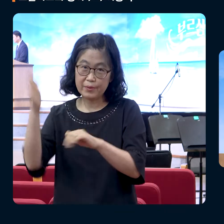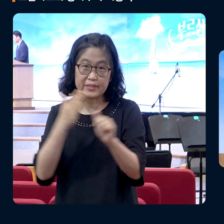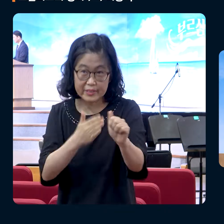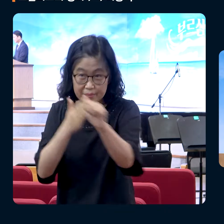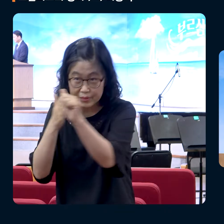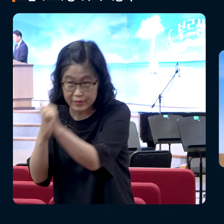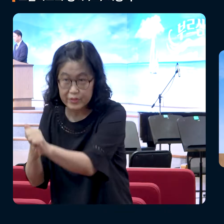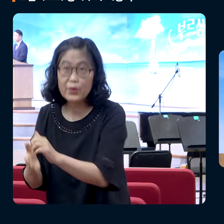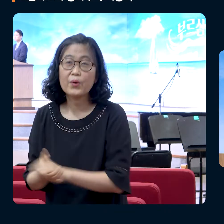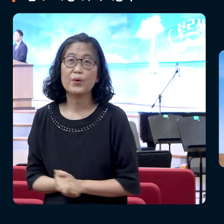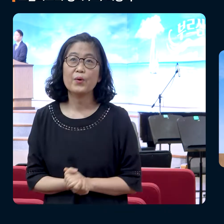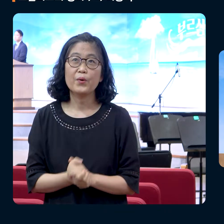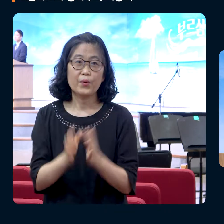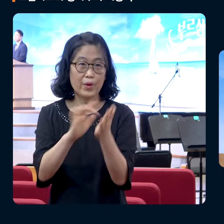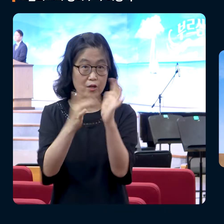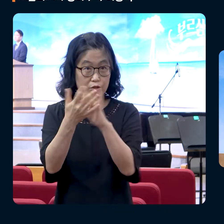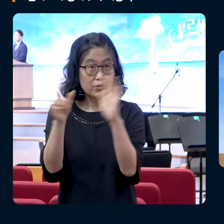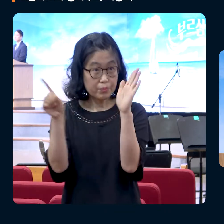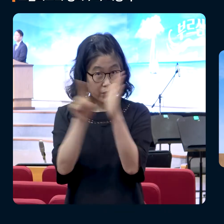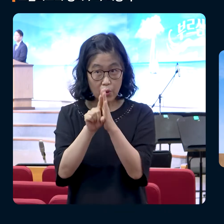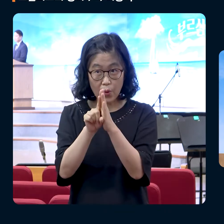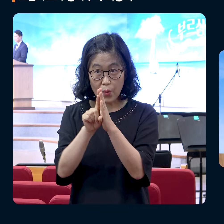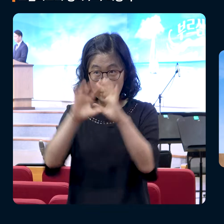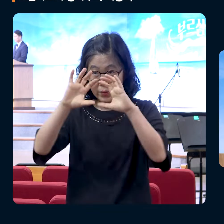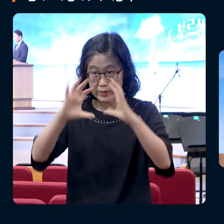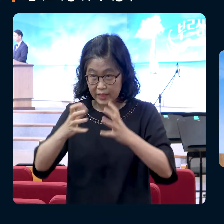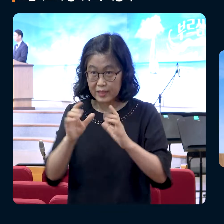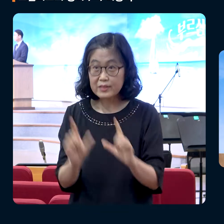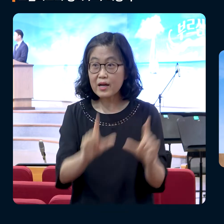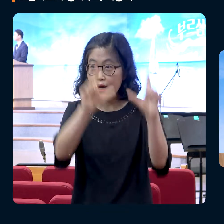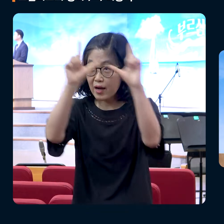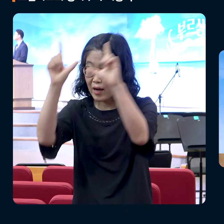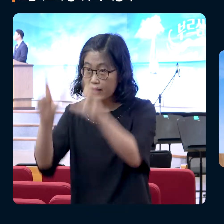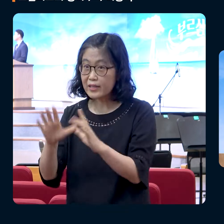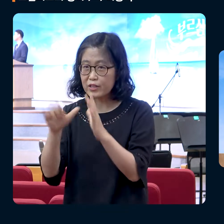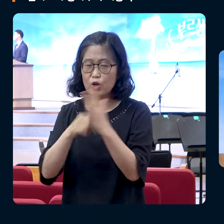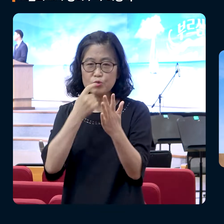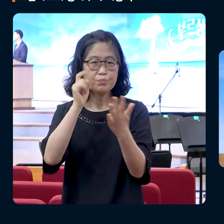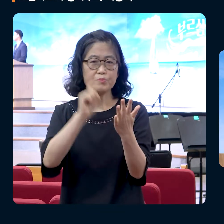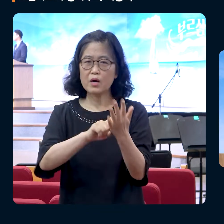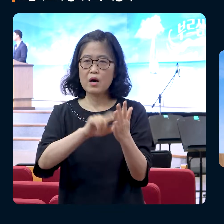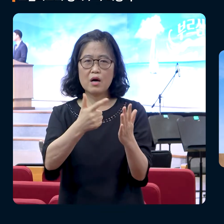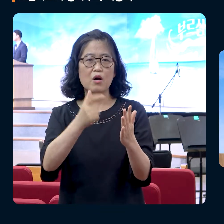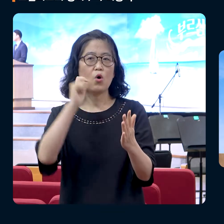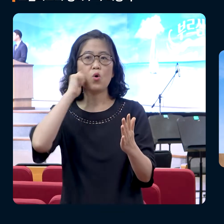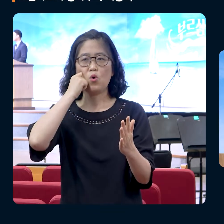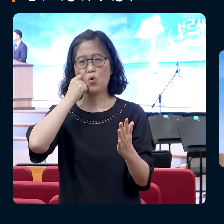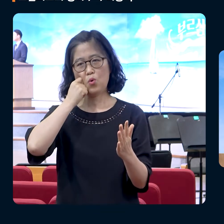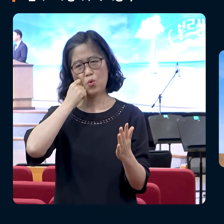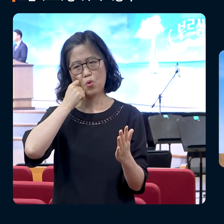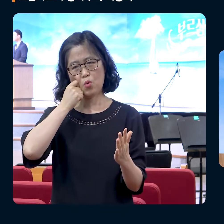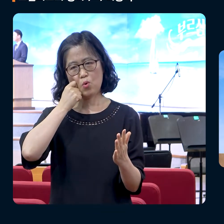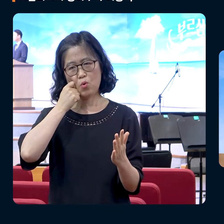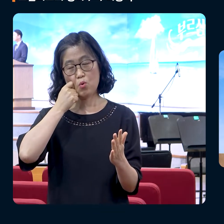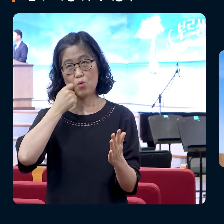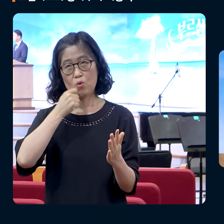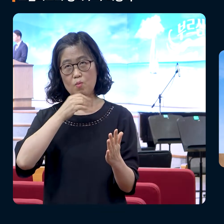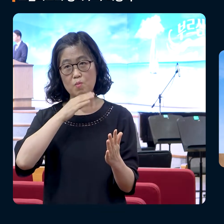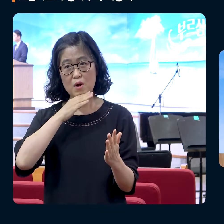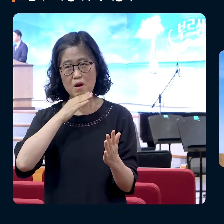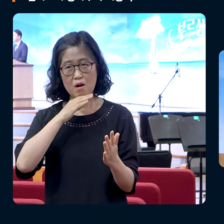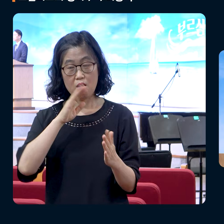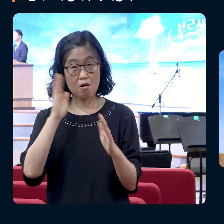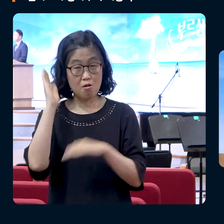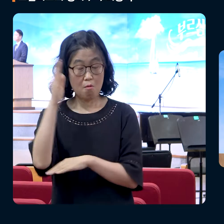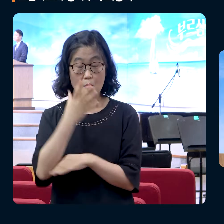바랍니다. 예수님을 믿고 이 세상을 살아가는 것들이 참 쉽지 않다라는 그런 이야기들을 많이